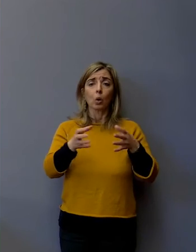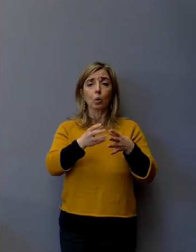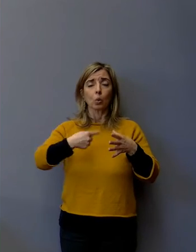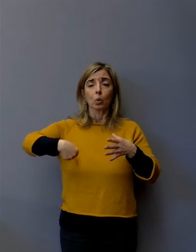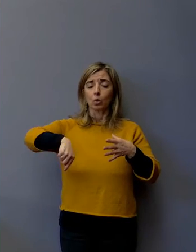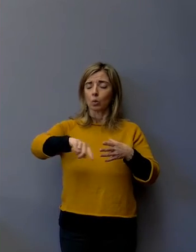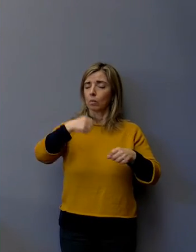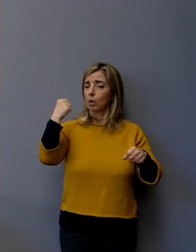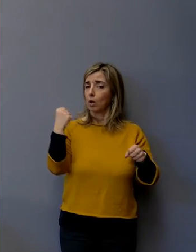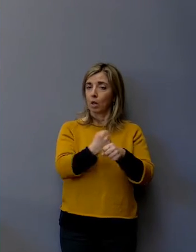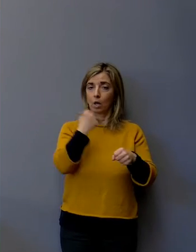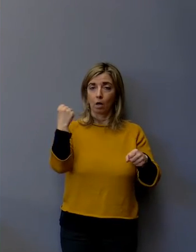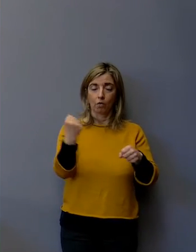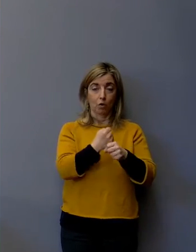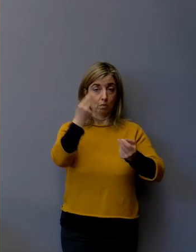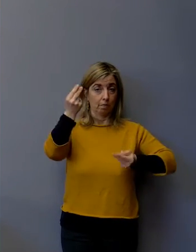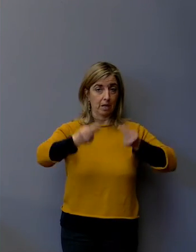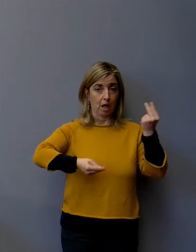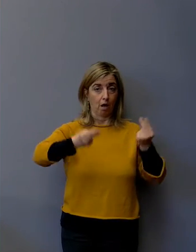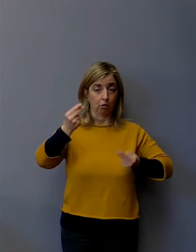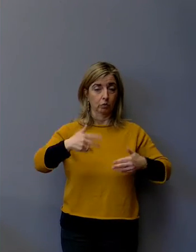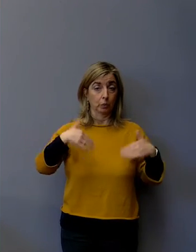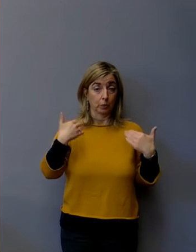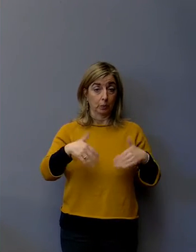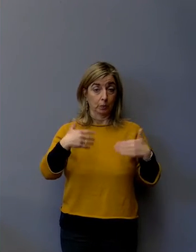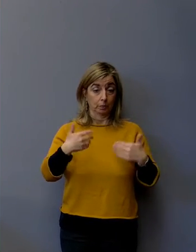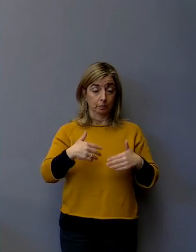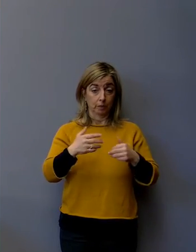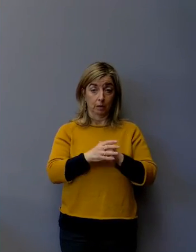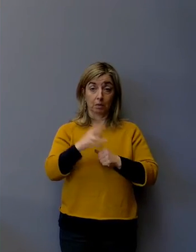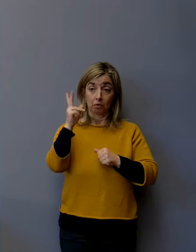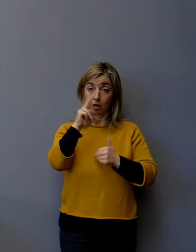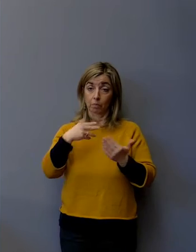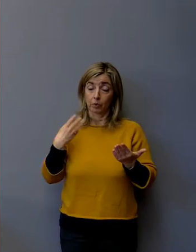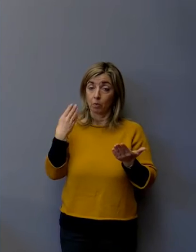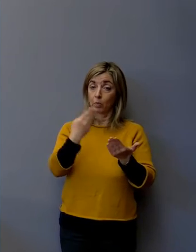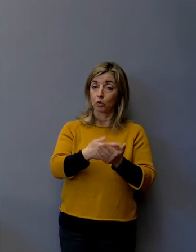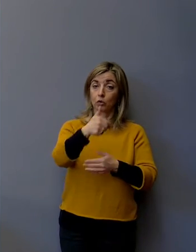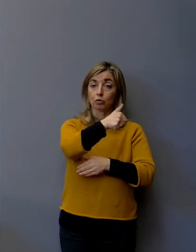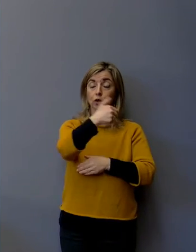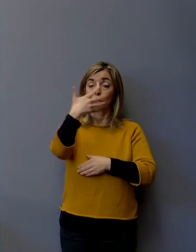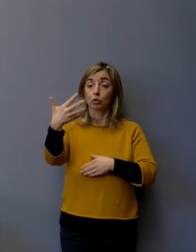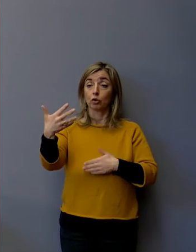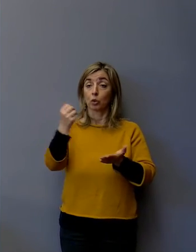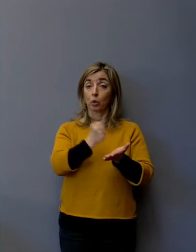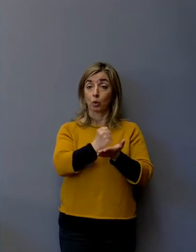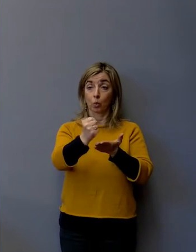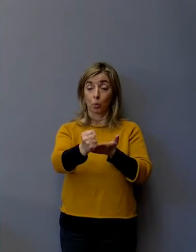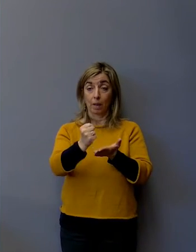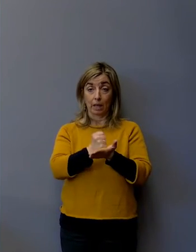è sempre la minoranza abbiamo proposto 105 documenti di appunto di